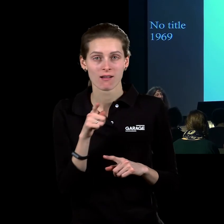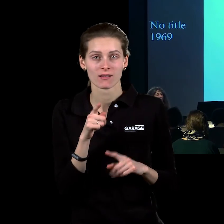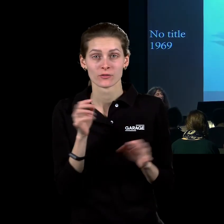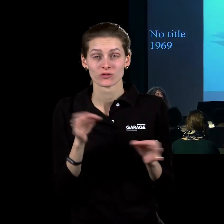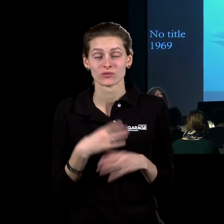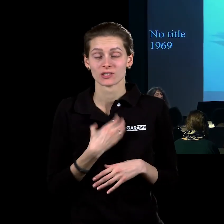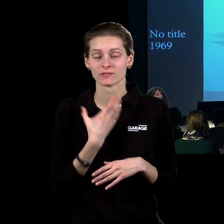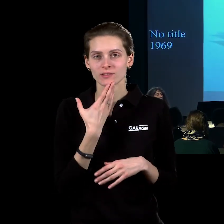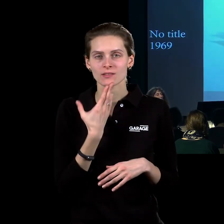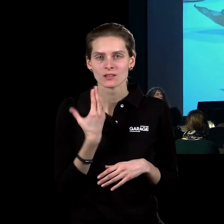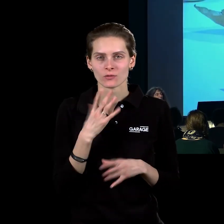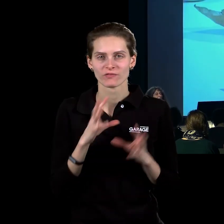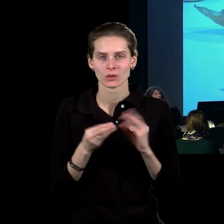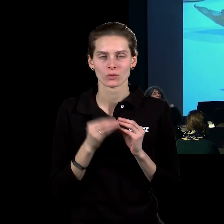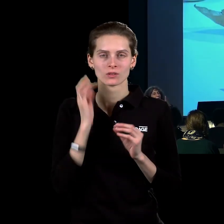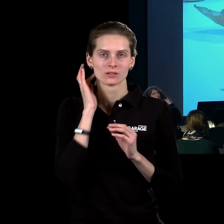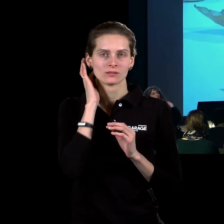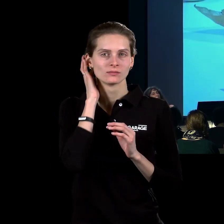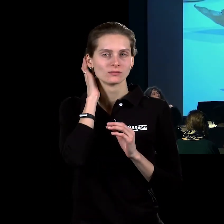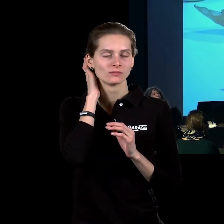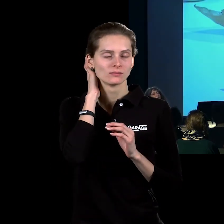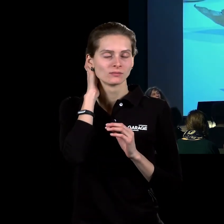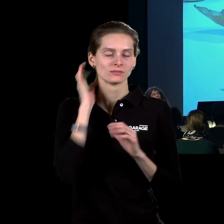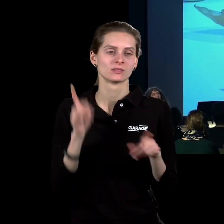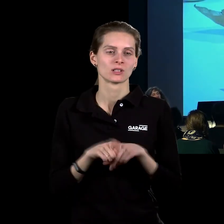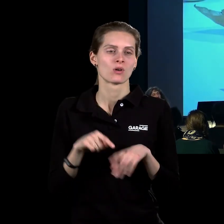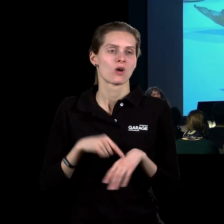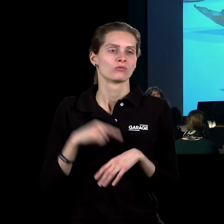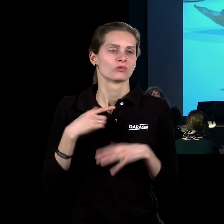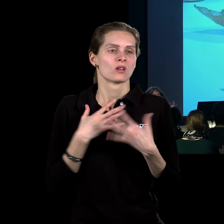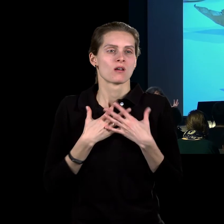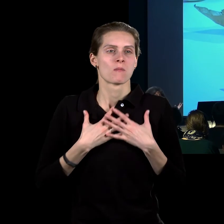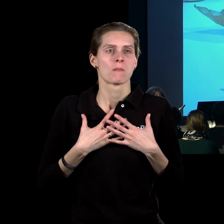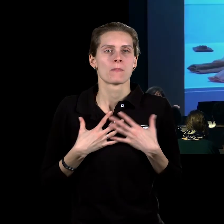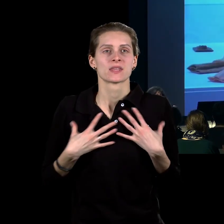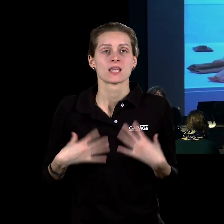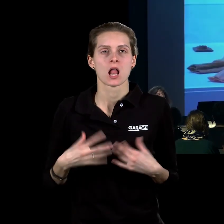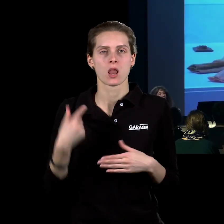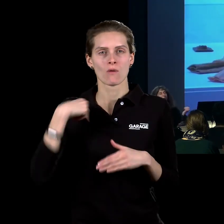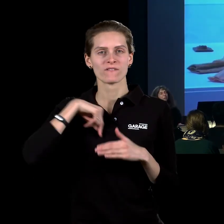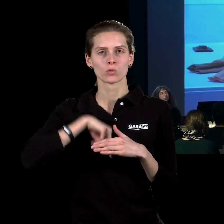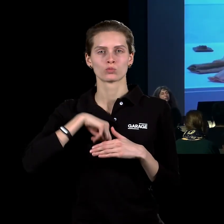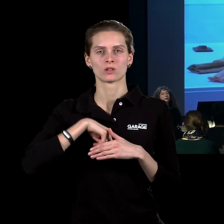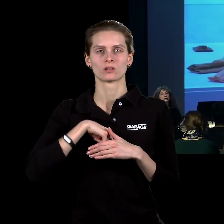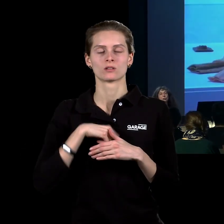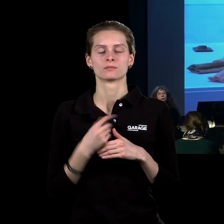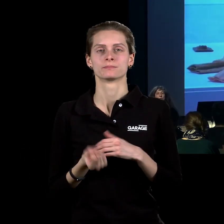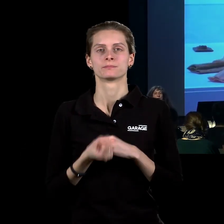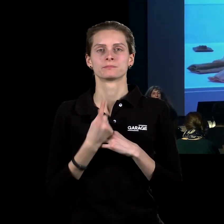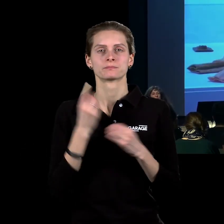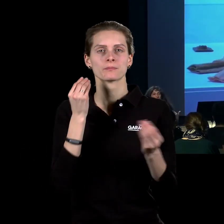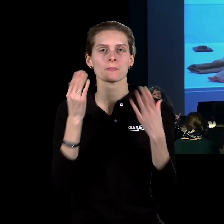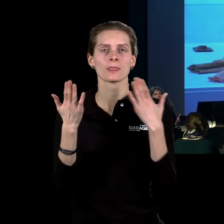чего страшного. И вот это, как бы, и это ощущение плоти изнутри, да, то есть это не. Почему возникает представление